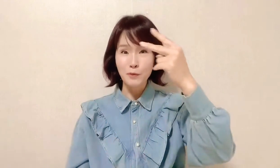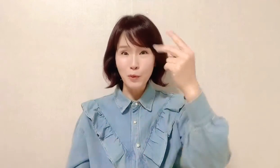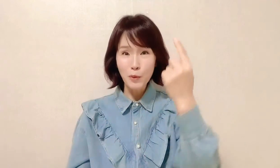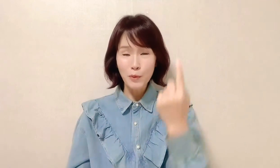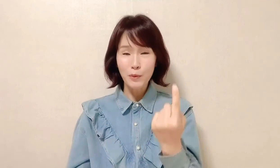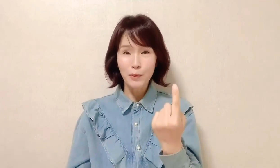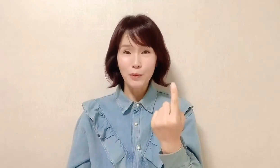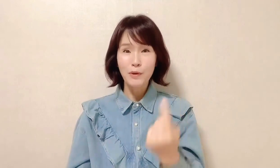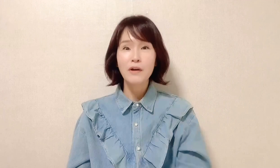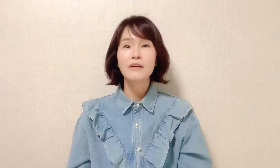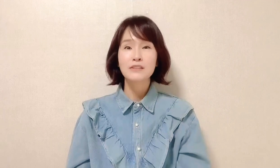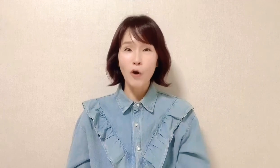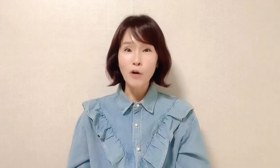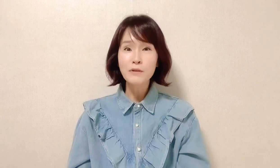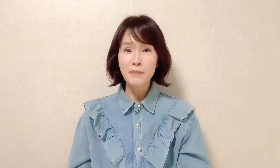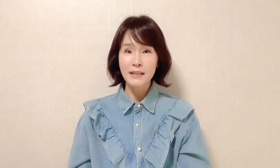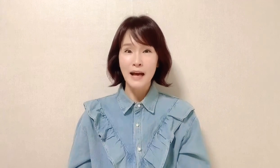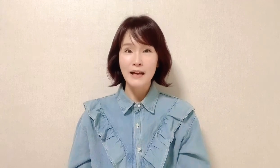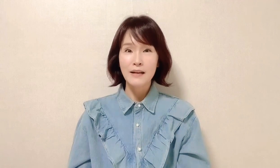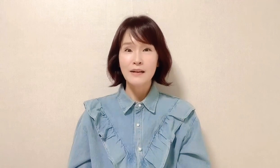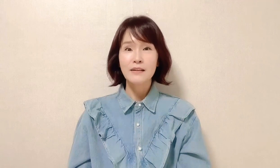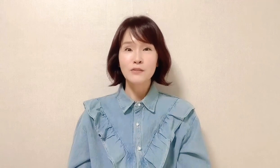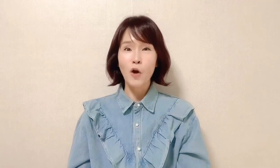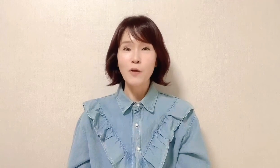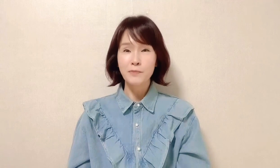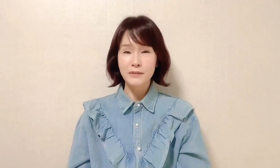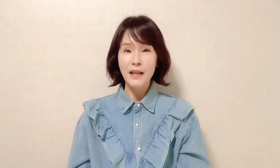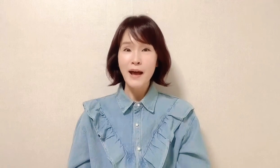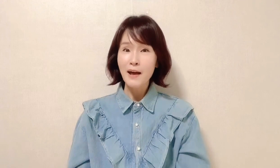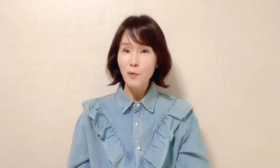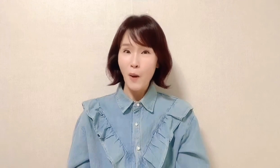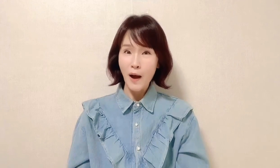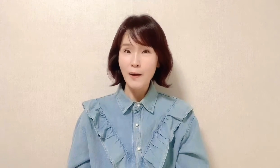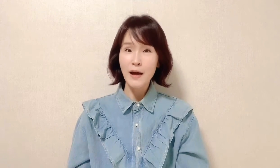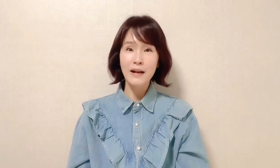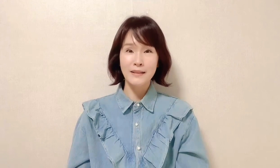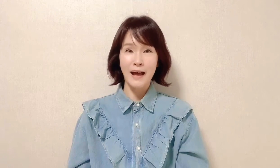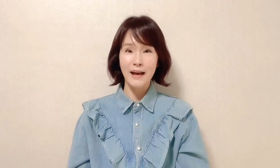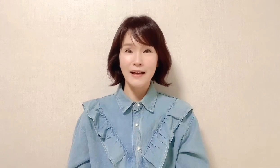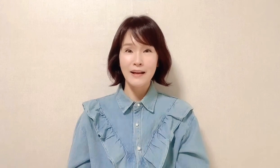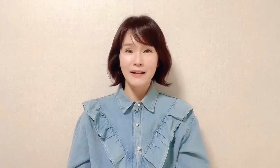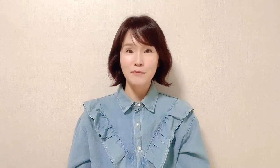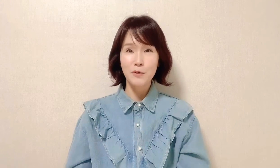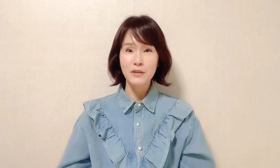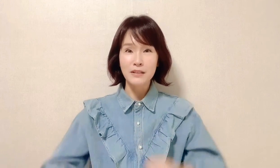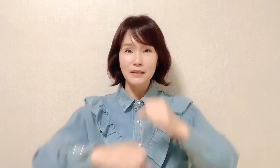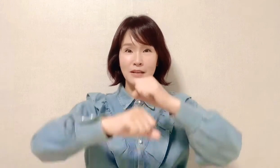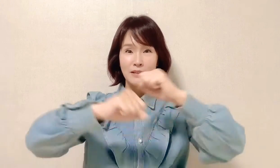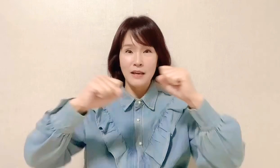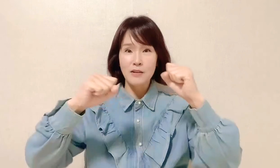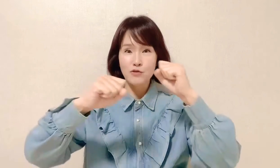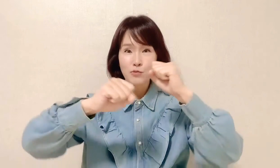바람도. 넓은 바다. 넓다, 광활하다. 표현은 이렇게